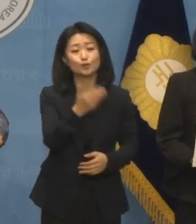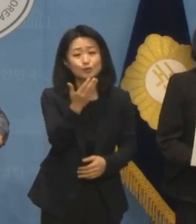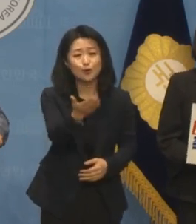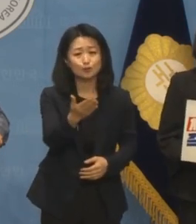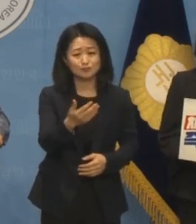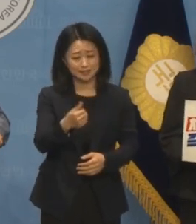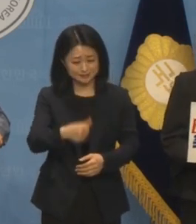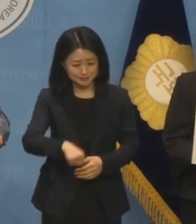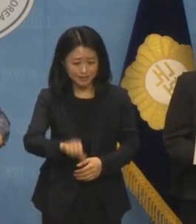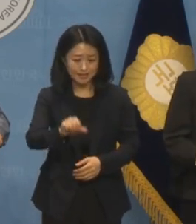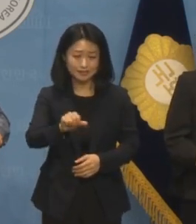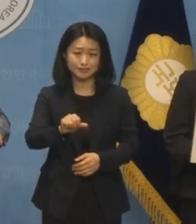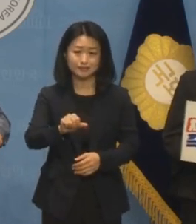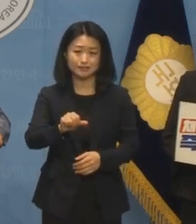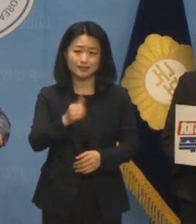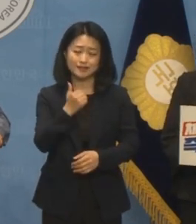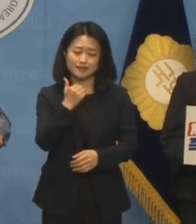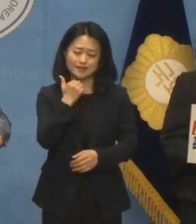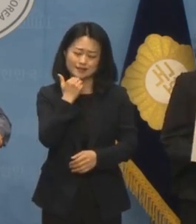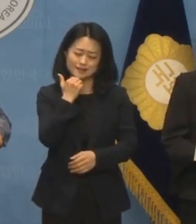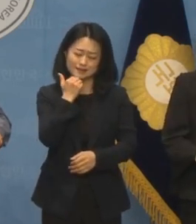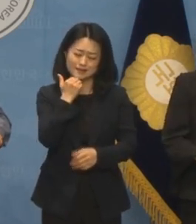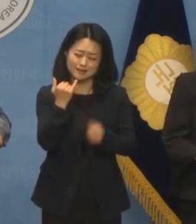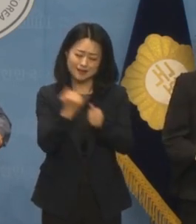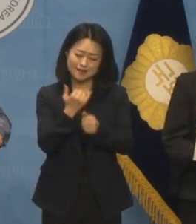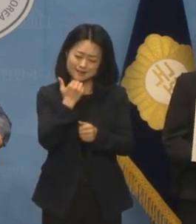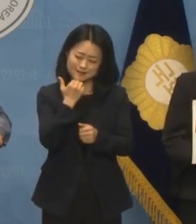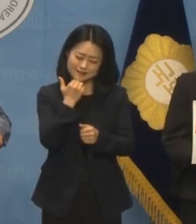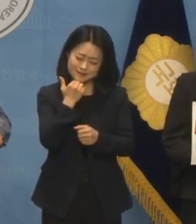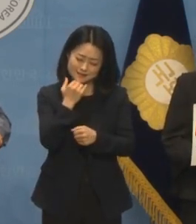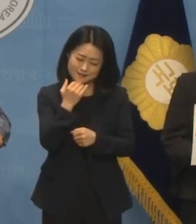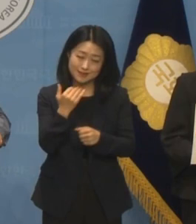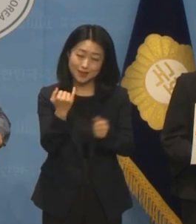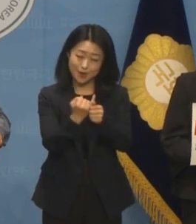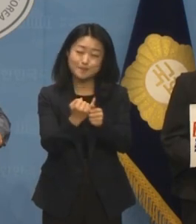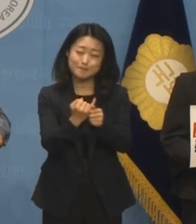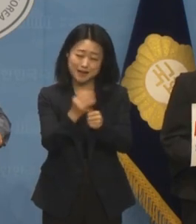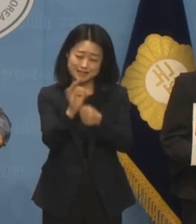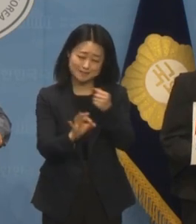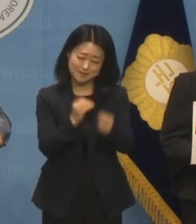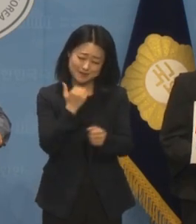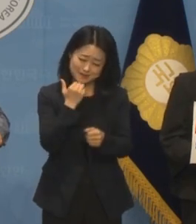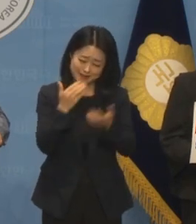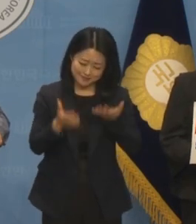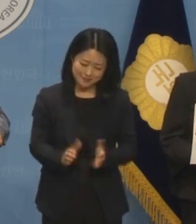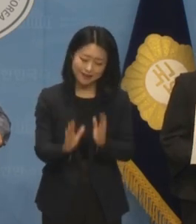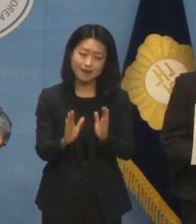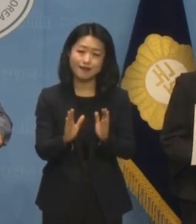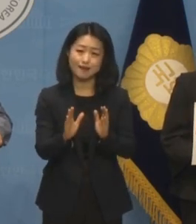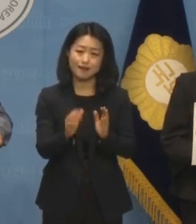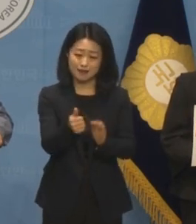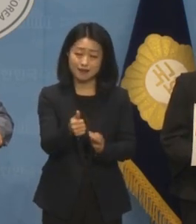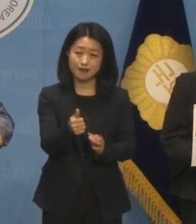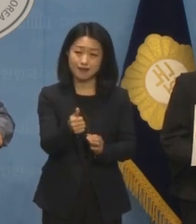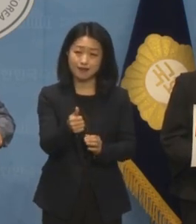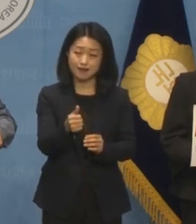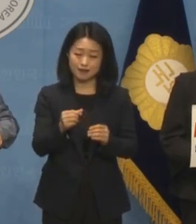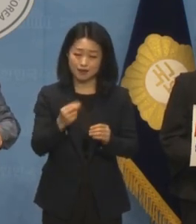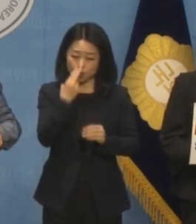자식이 10년 만에 낳은 자식이 사단장의 지시로 보이는 좋은 그림에서 구명조끼도 없이